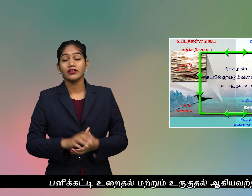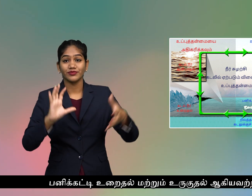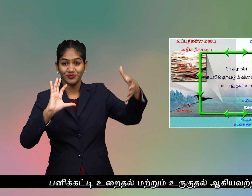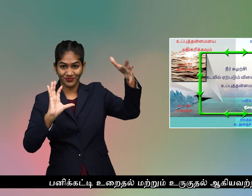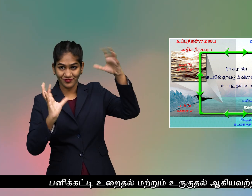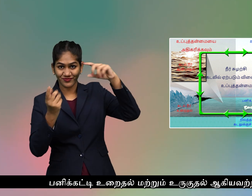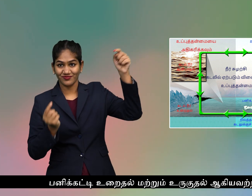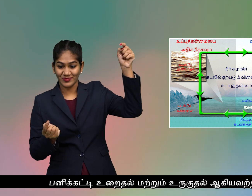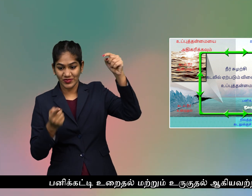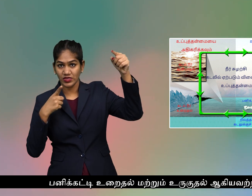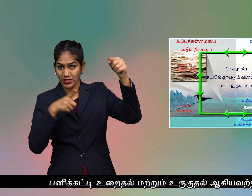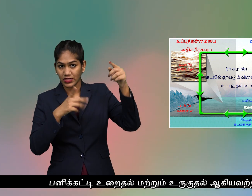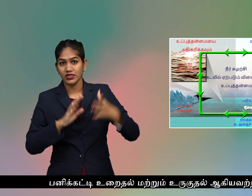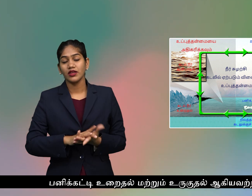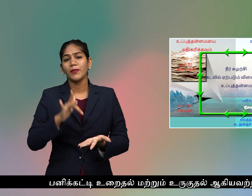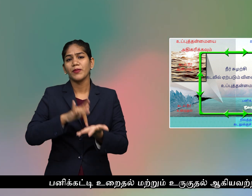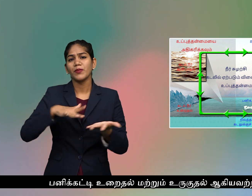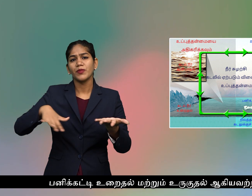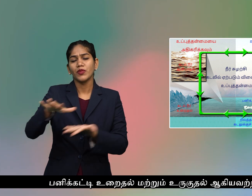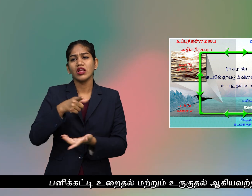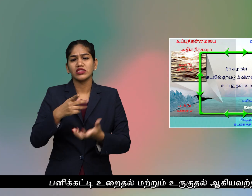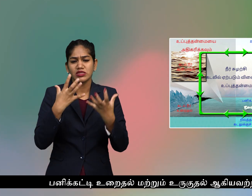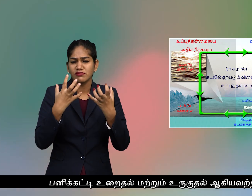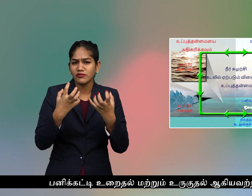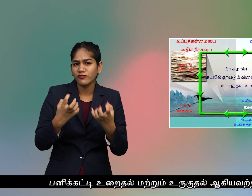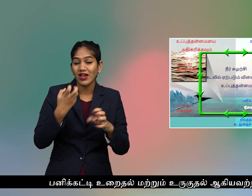பனிக்கட்டி உறைதல் மற்றும் உருகுதல் ஆகியவற்றின் மூலம்.